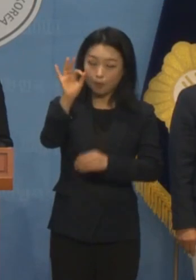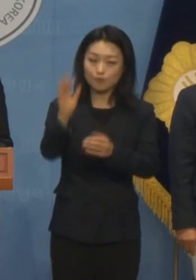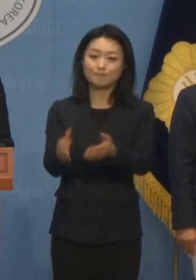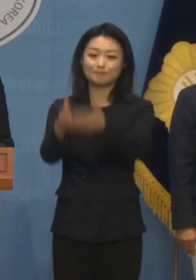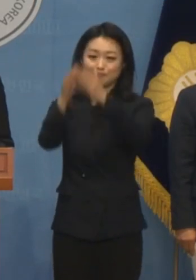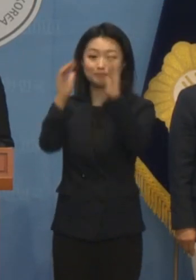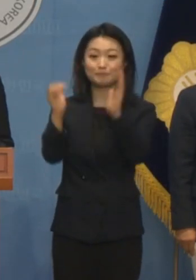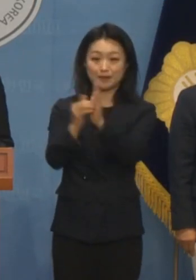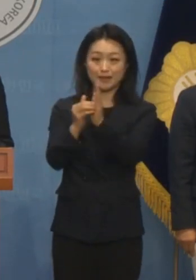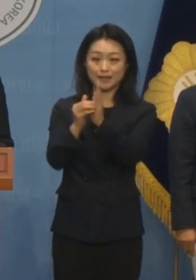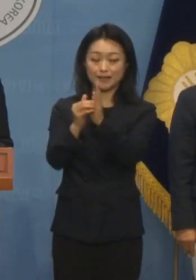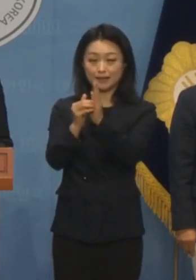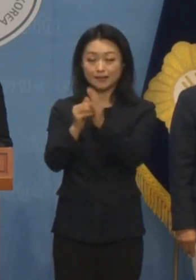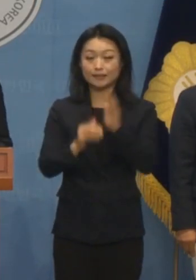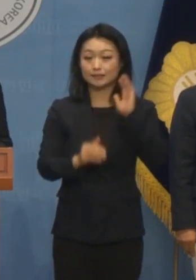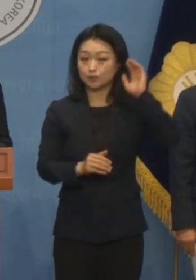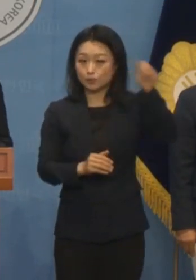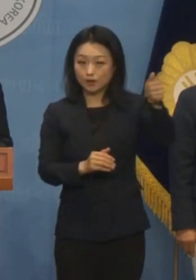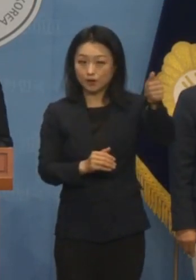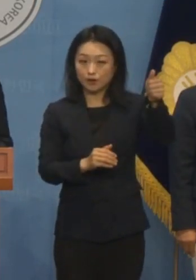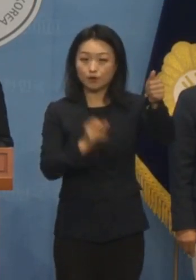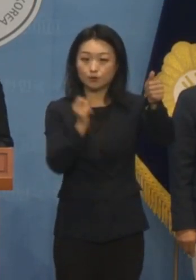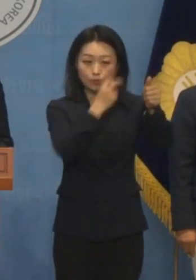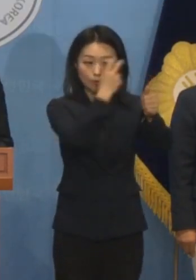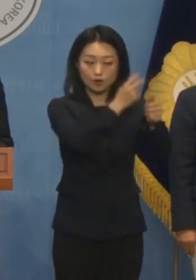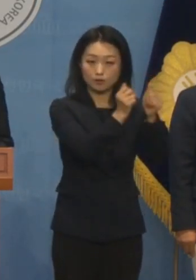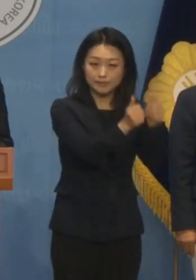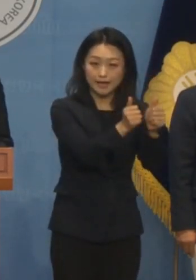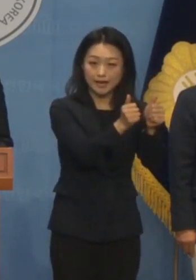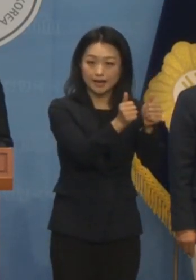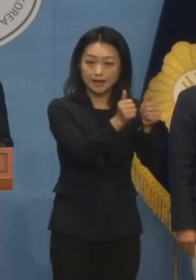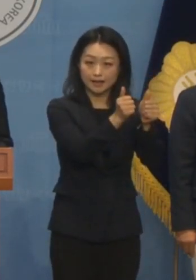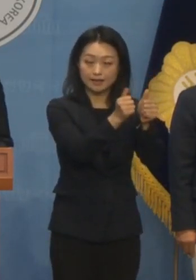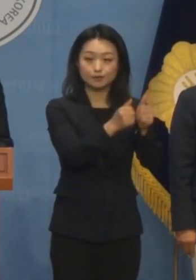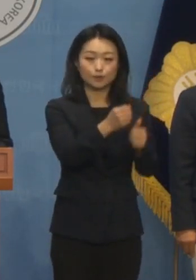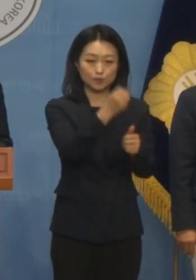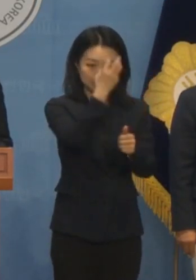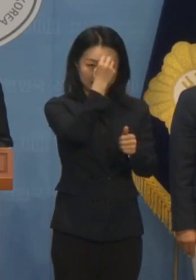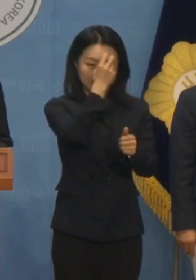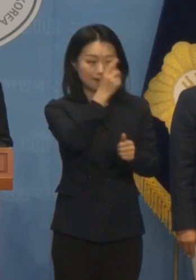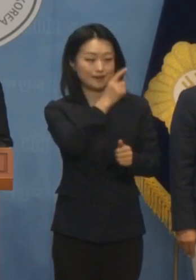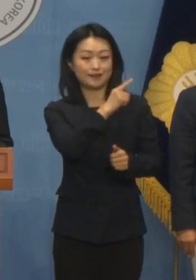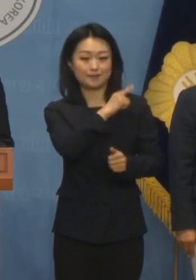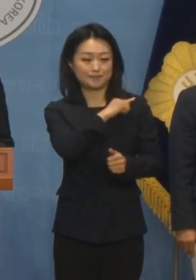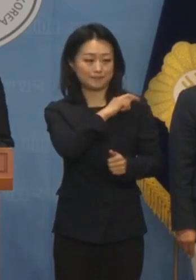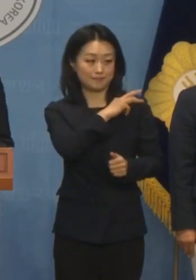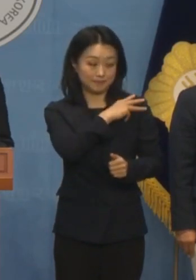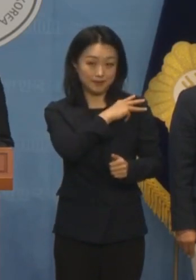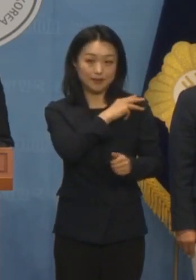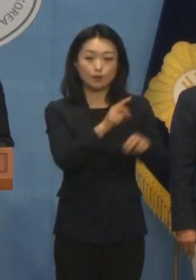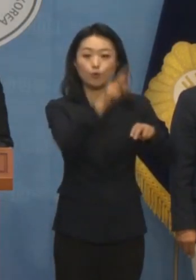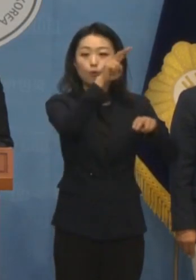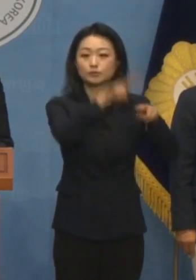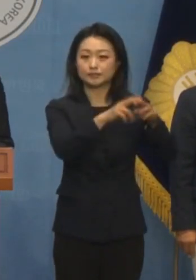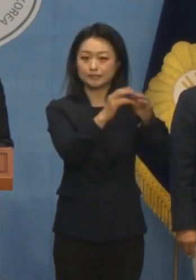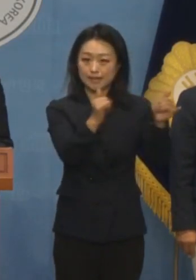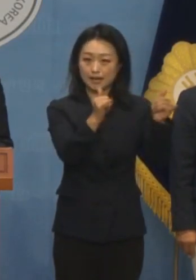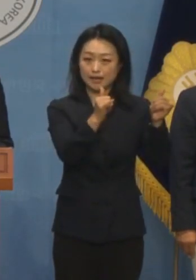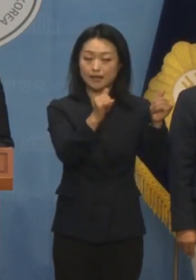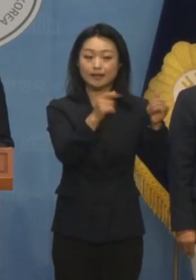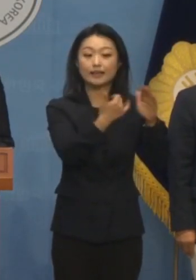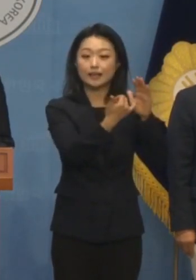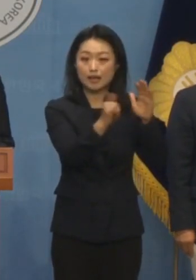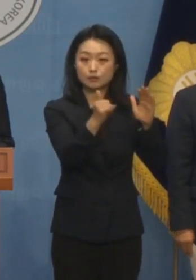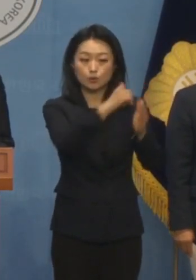출범했습니다. 대통령을 비롯해 검사, 장성급 장교 등 권력을 가진 고위공직자와 그